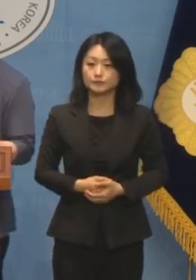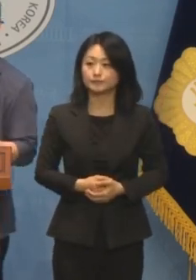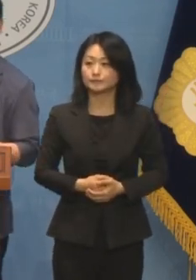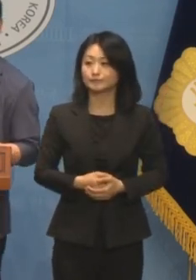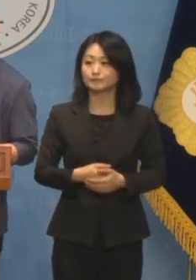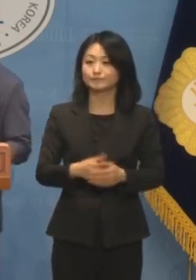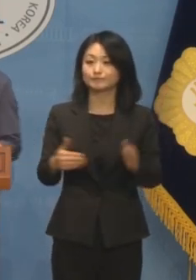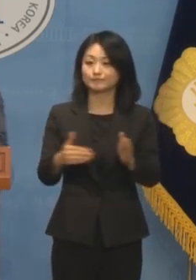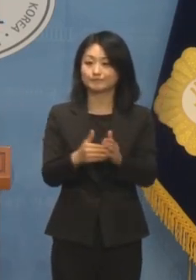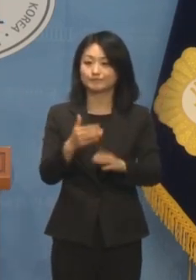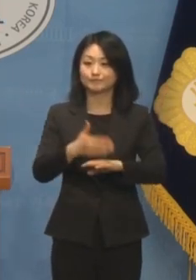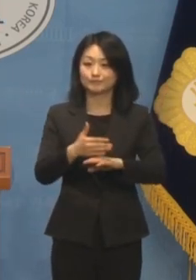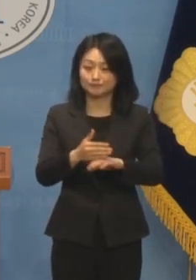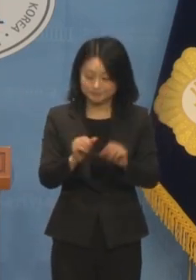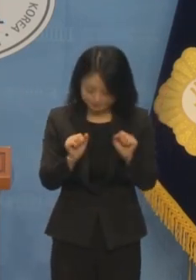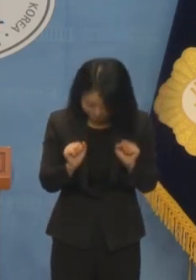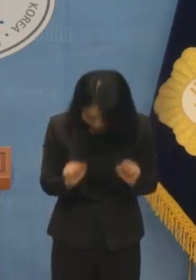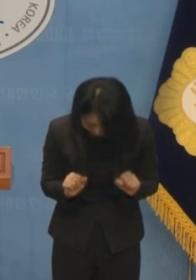이상입니다.